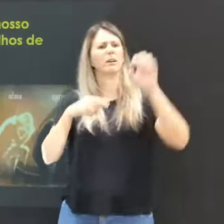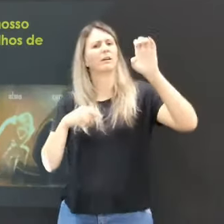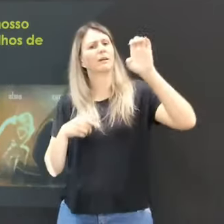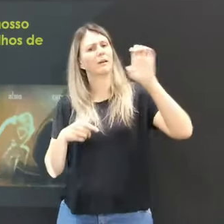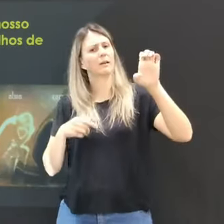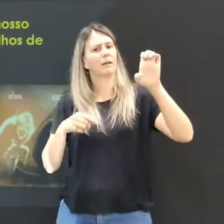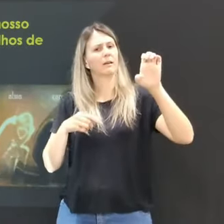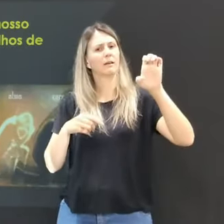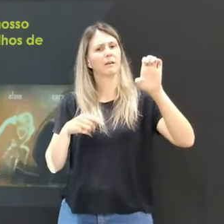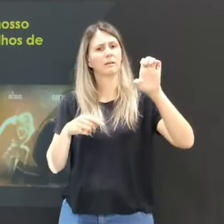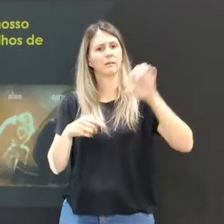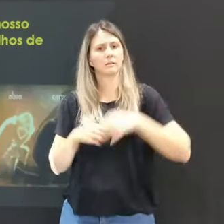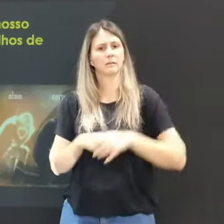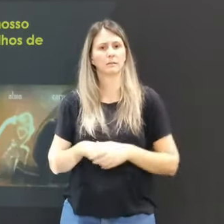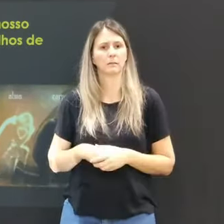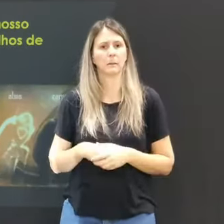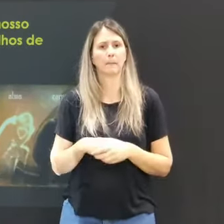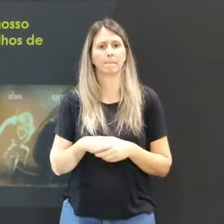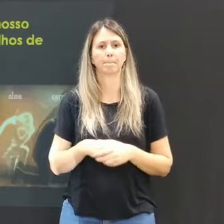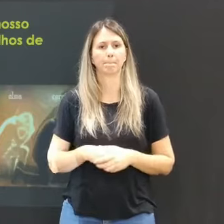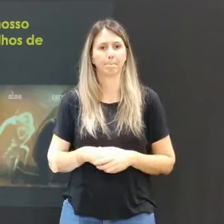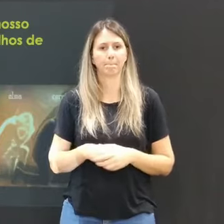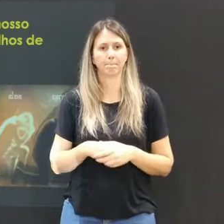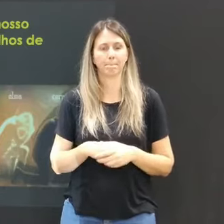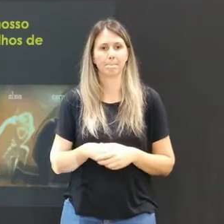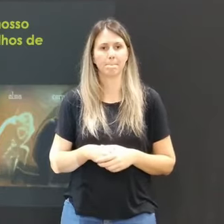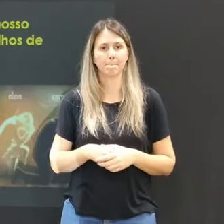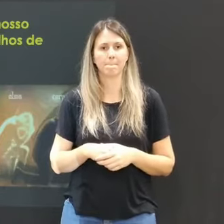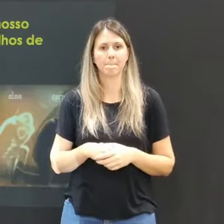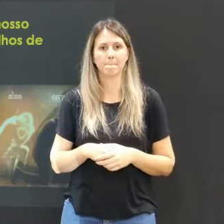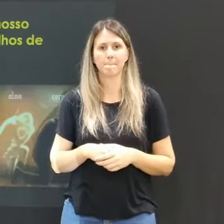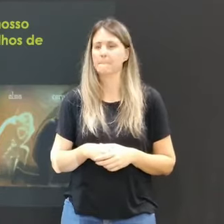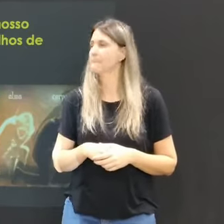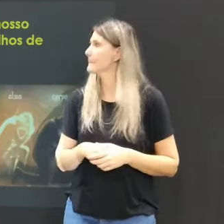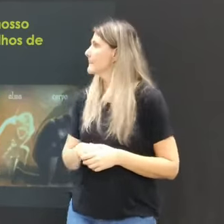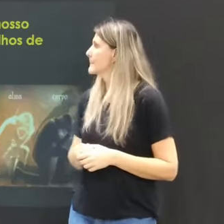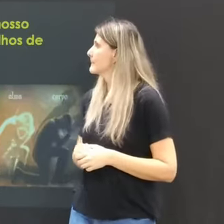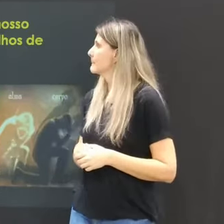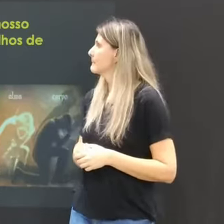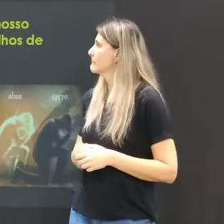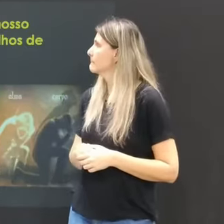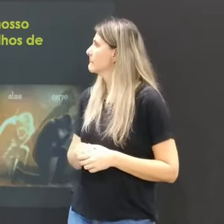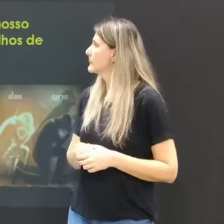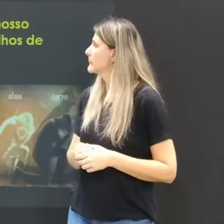une com o nosso espírito para afirmar que somos filhos de Deus. Romanos 8,16.